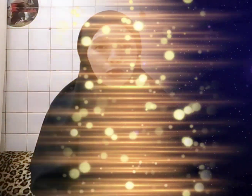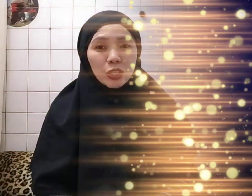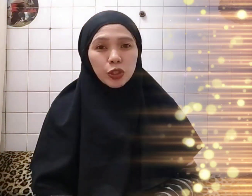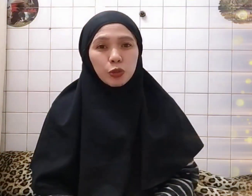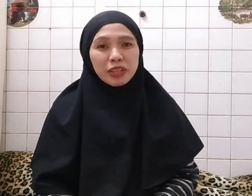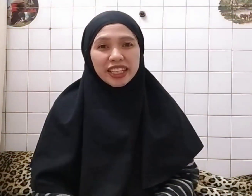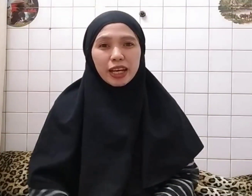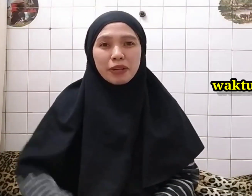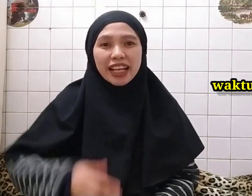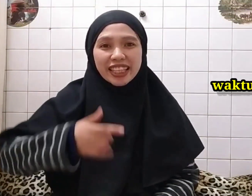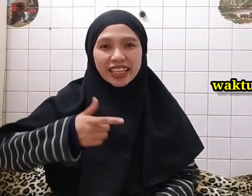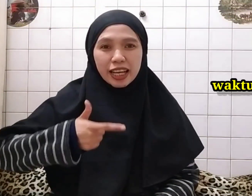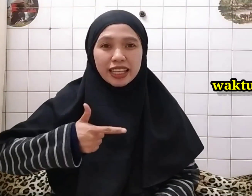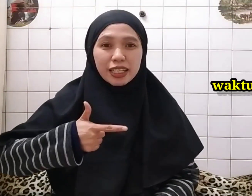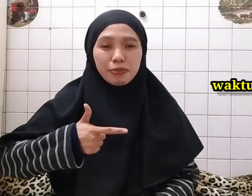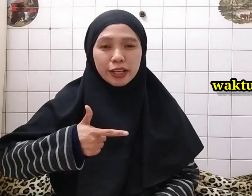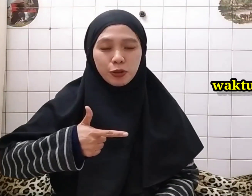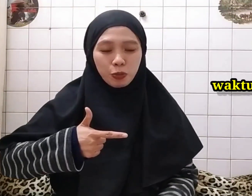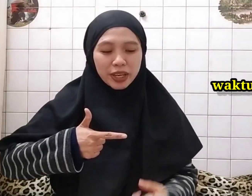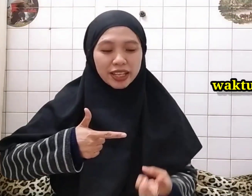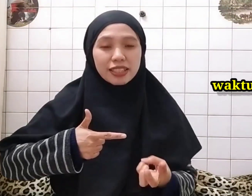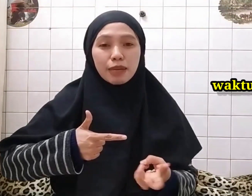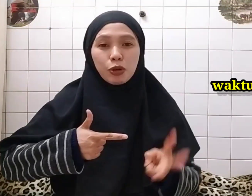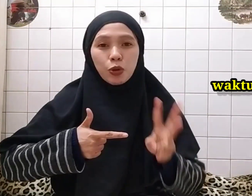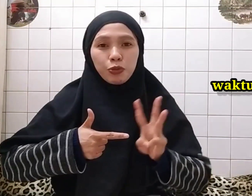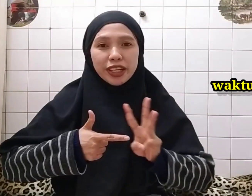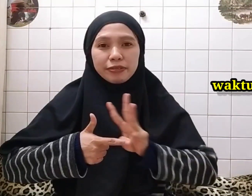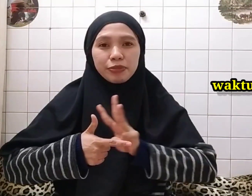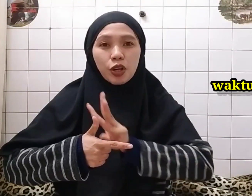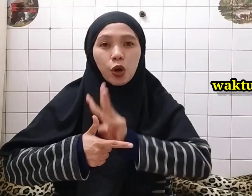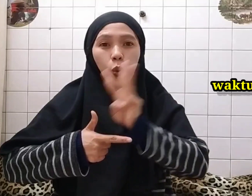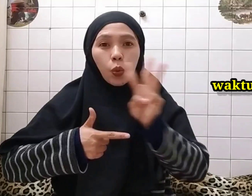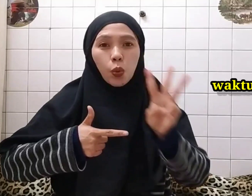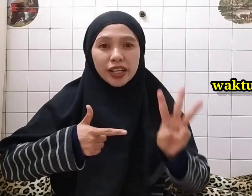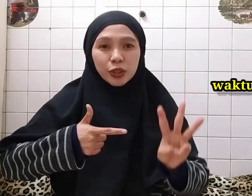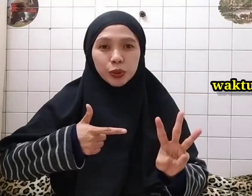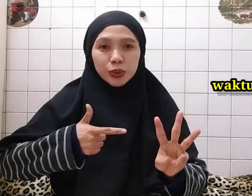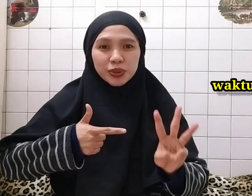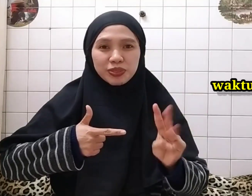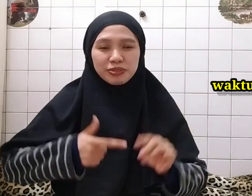Waktu itu begini ya, perhatikan ya. Ini pakai huruf L sama huruf W. Waktu.